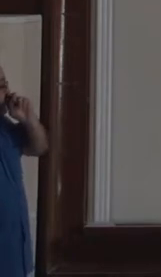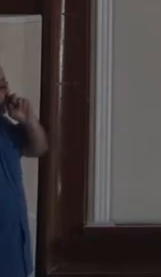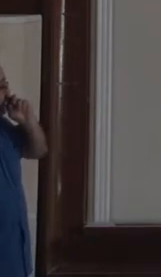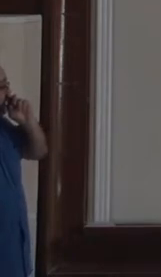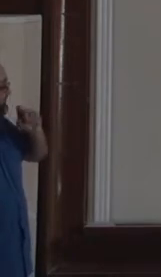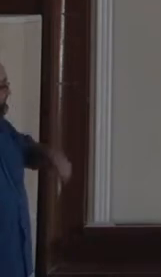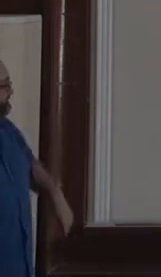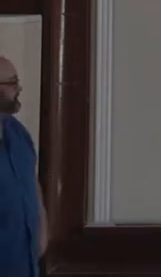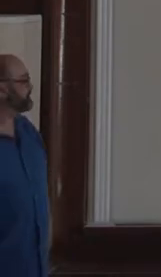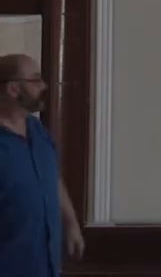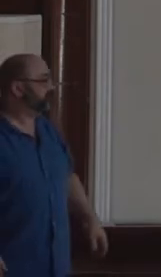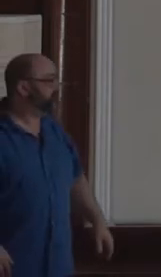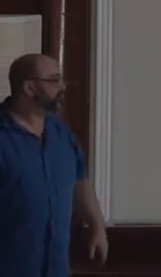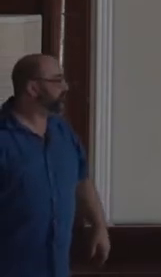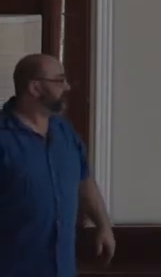scénario par scénario.